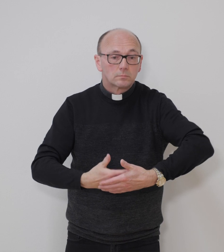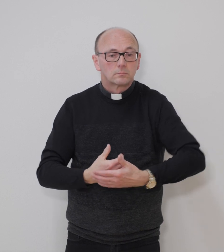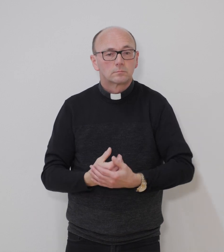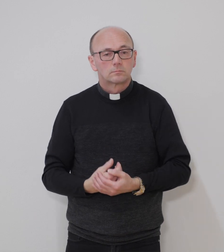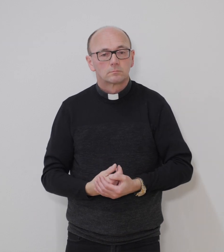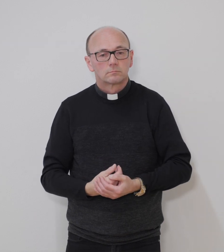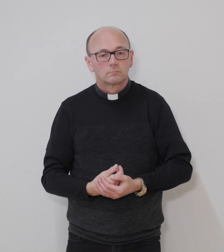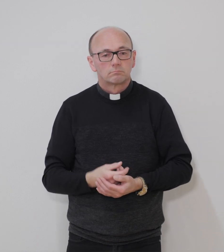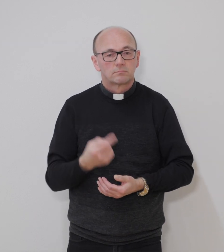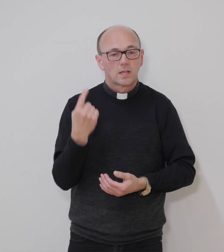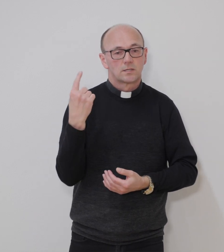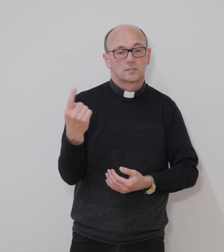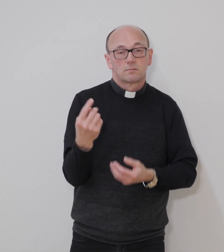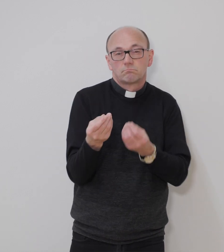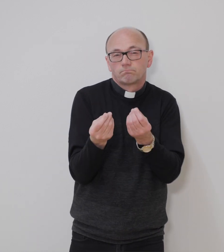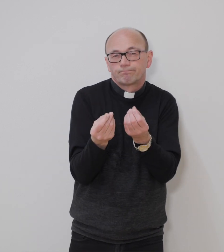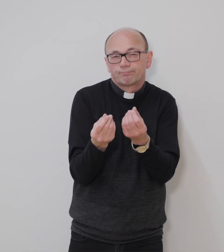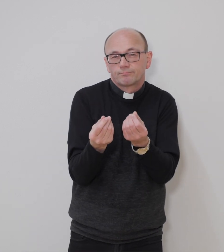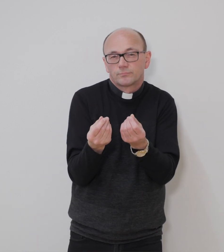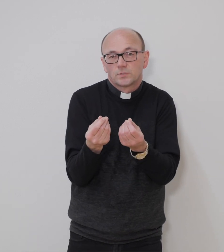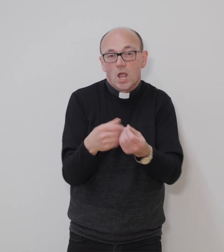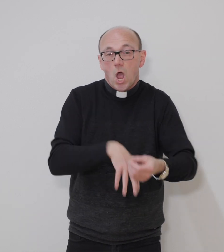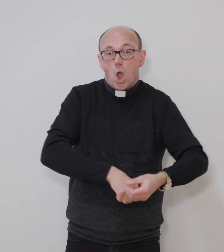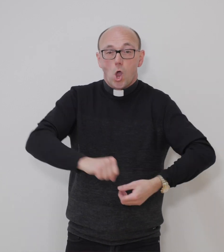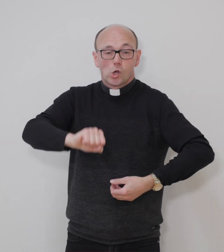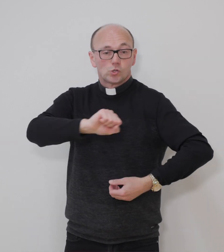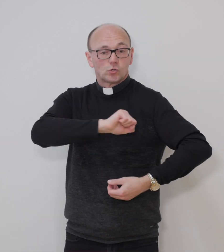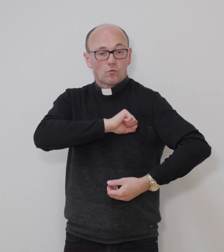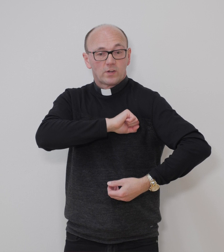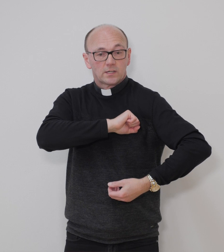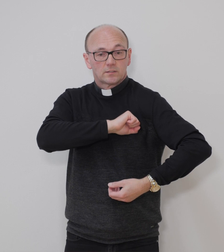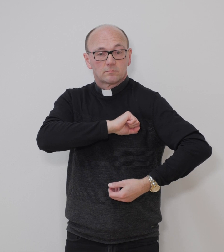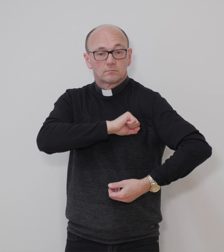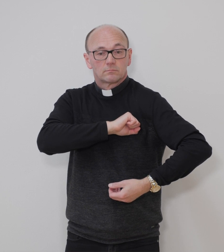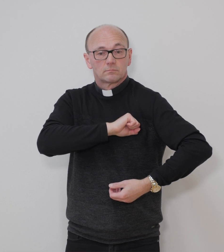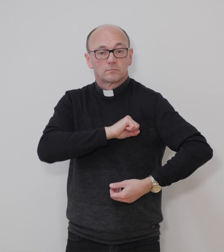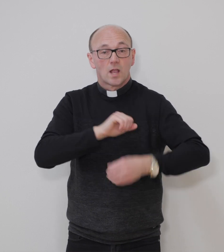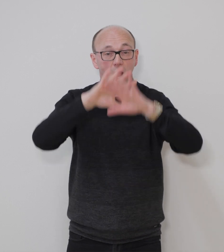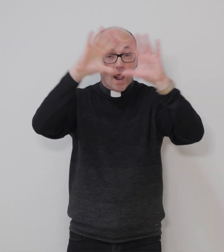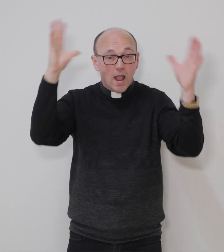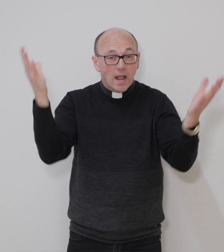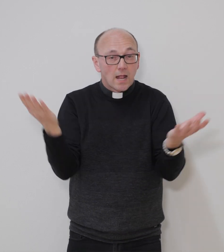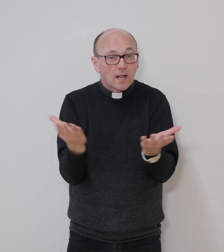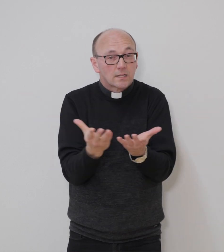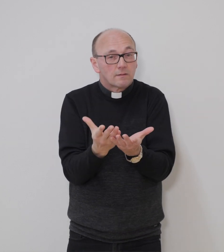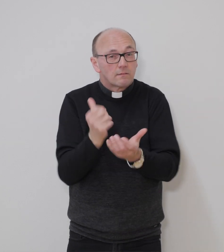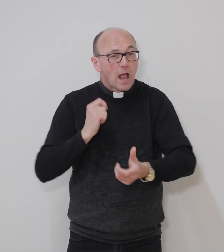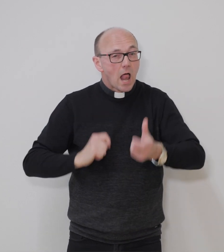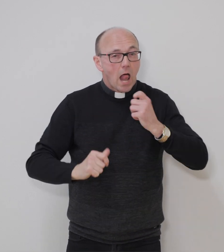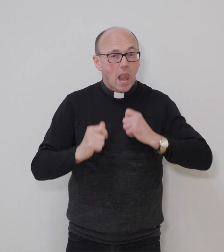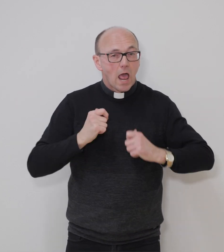ganzen Welt. Herr Jesus, wende unsere